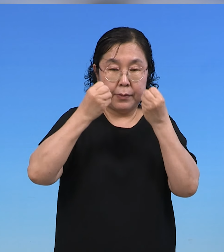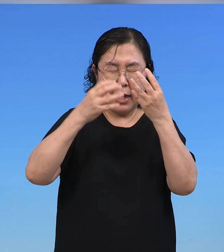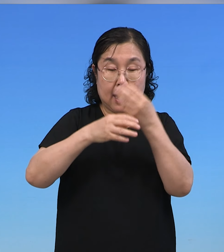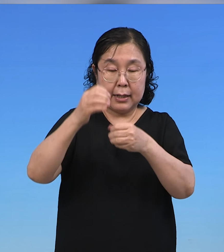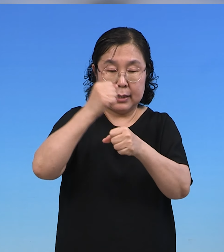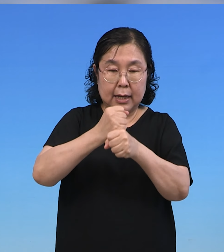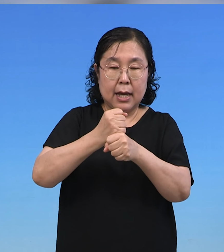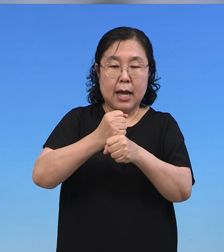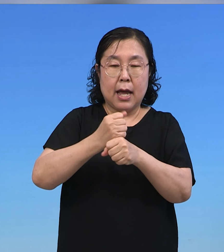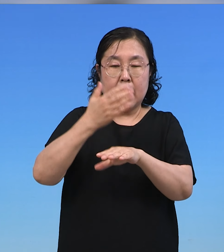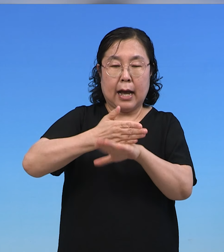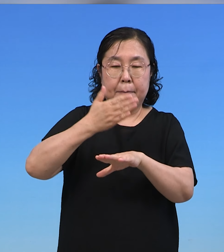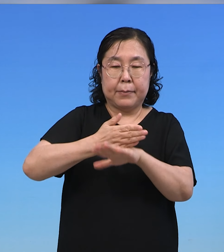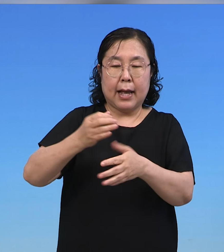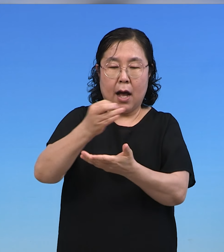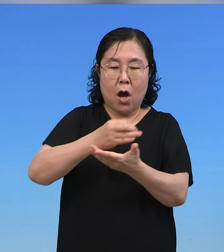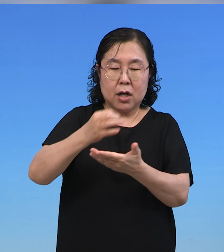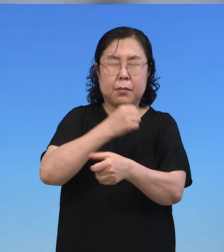헌금을 하는데요,